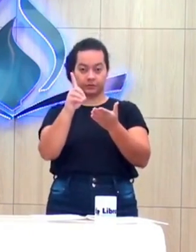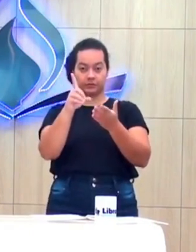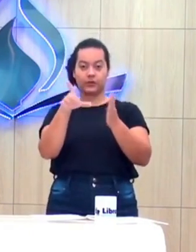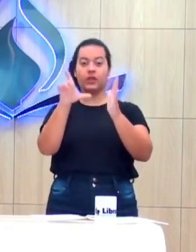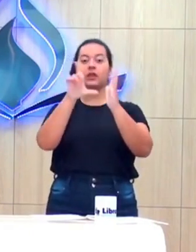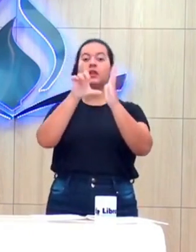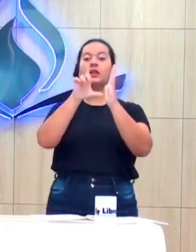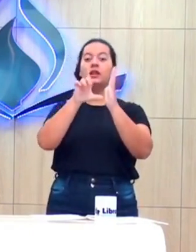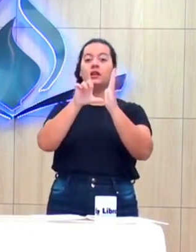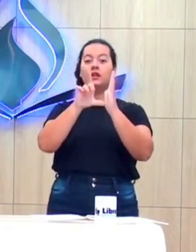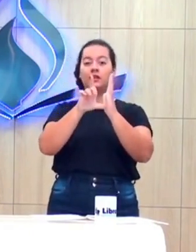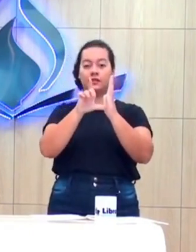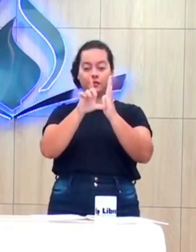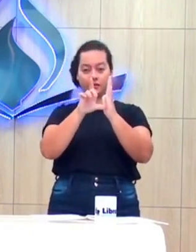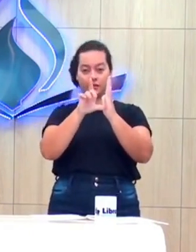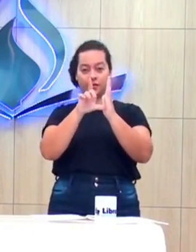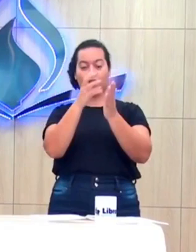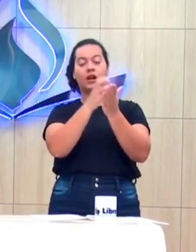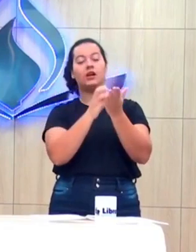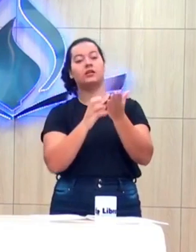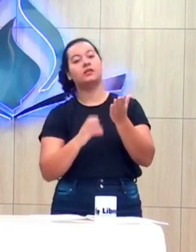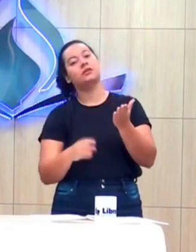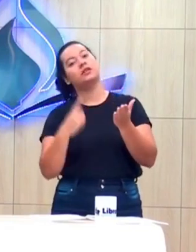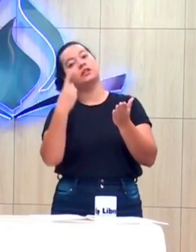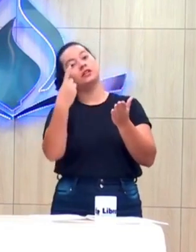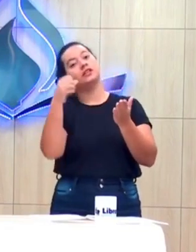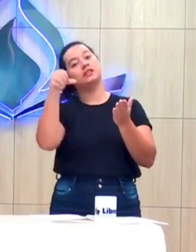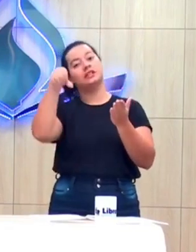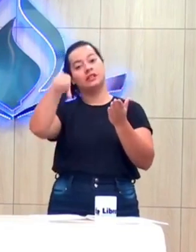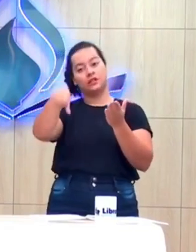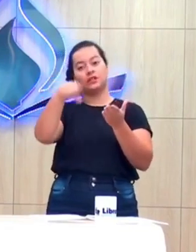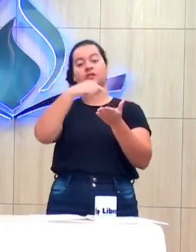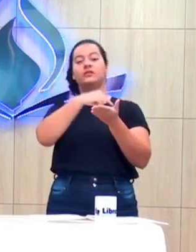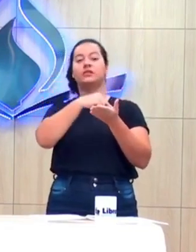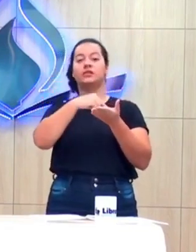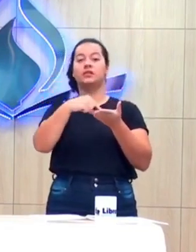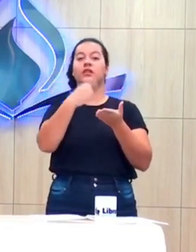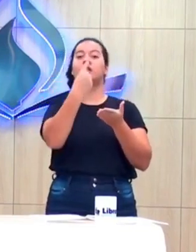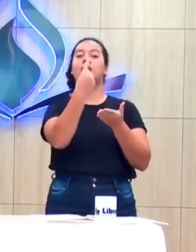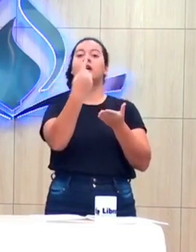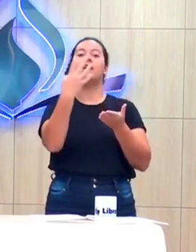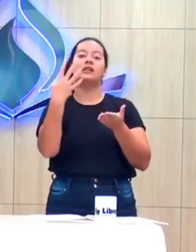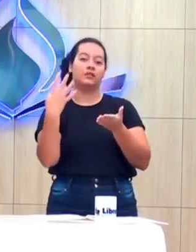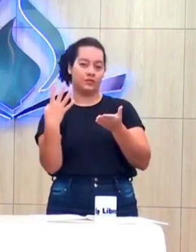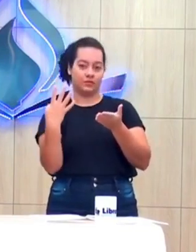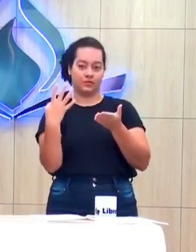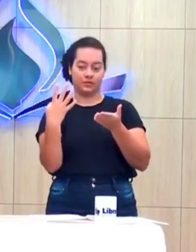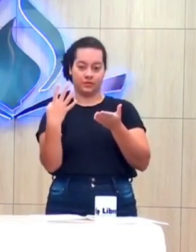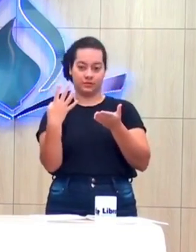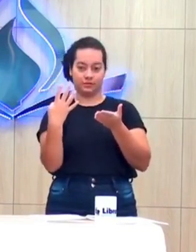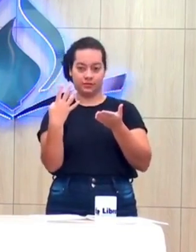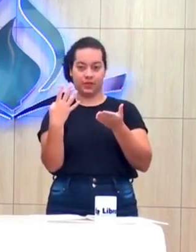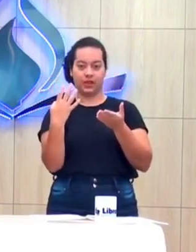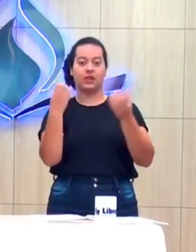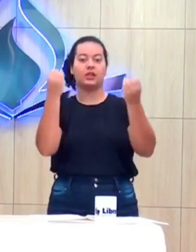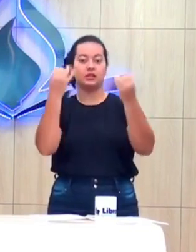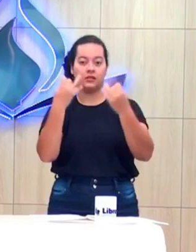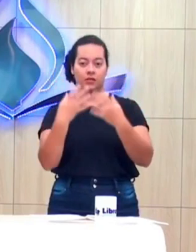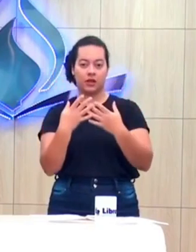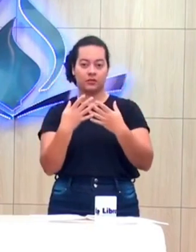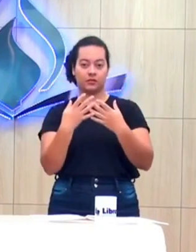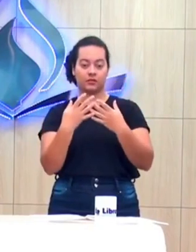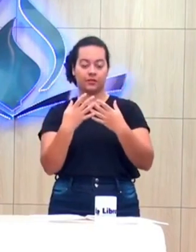Levítico, capítulo 19 e versículo 14. Não insultem ao